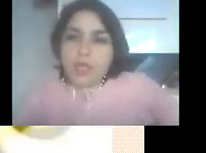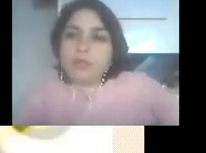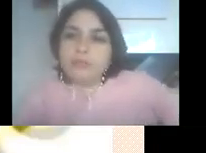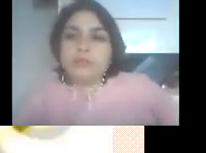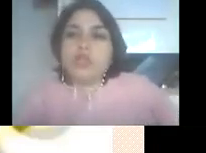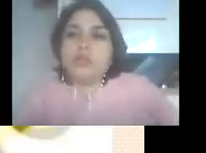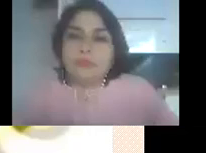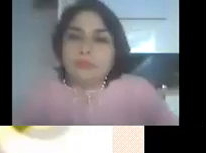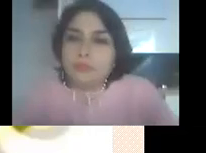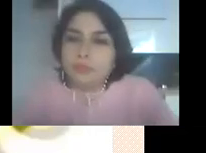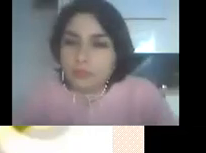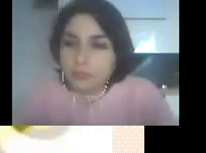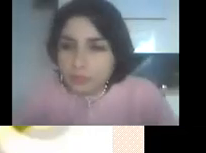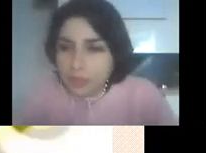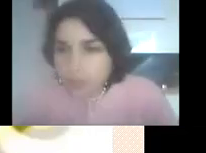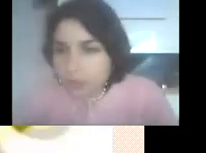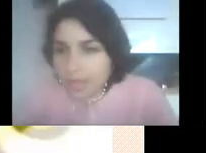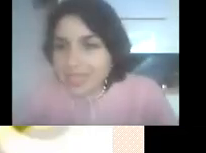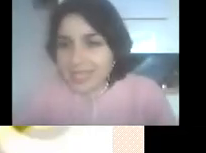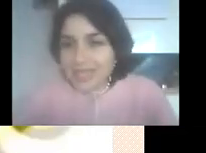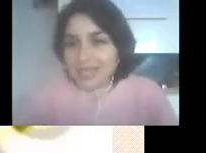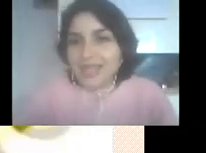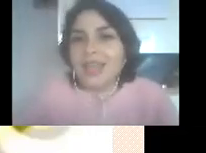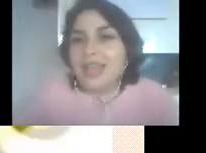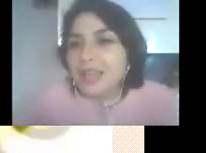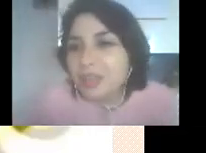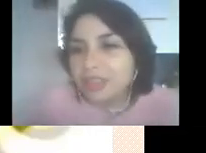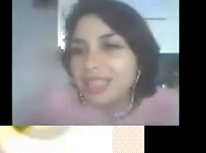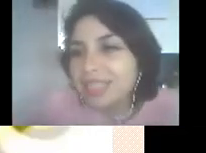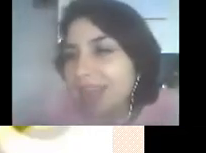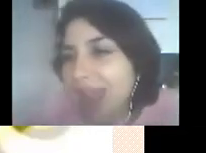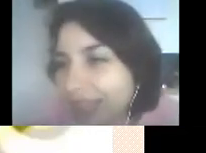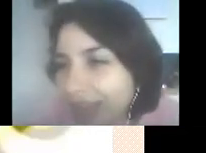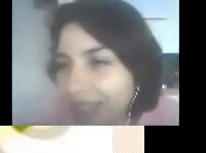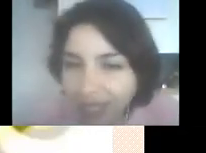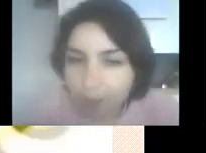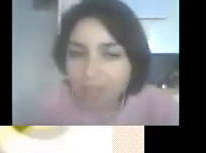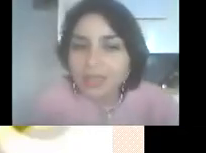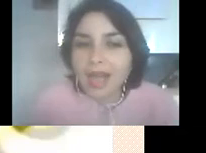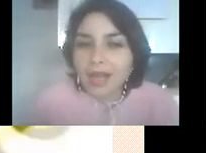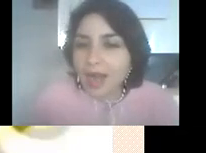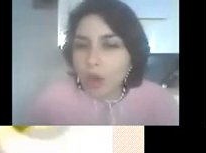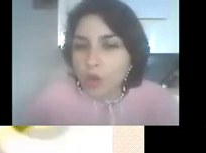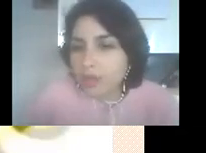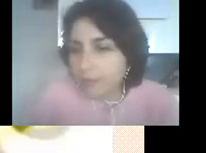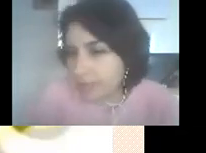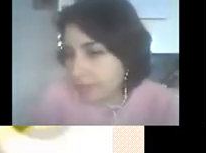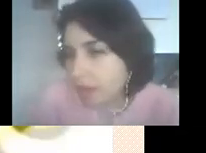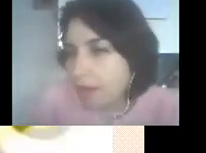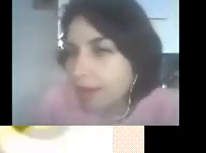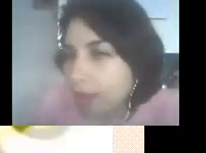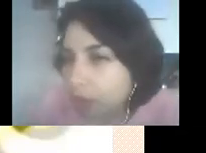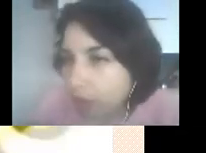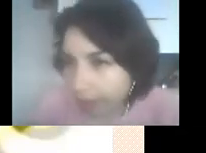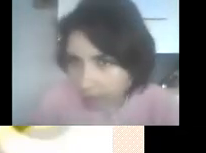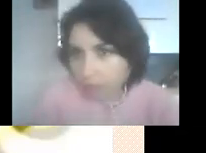¿Pudiste? ¿No? ¡Ay, sí! ¿Dónde se irán? ¿Qué caja se irá, Mati? ¿A la caja 1 de flexible o a